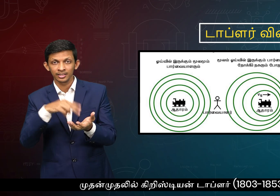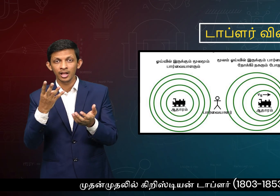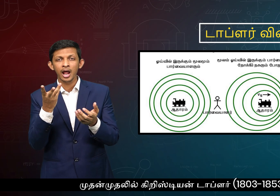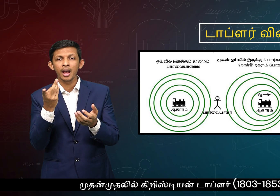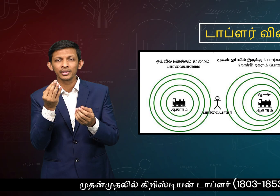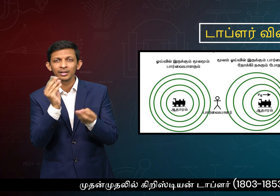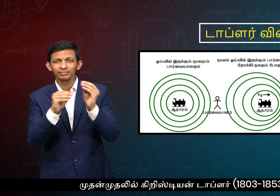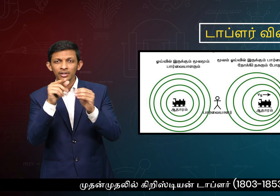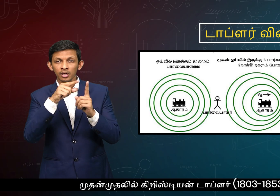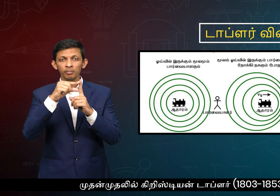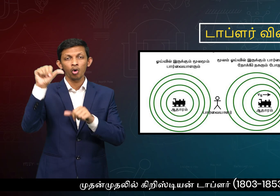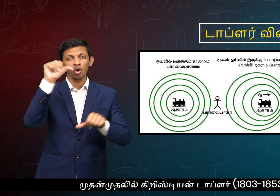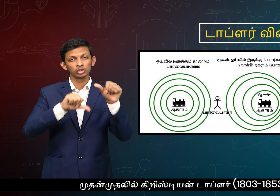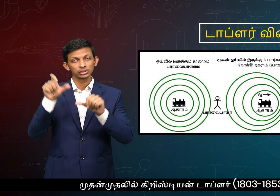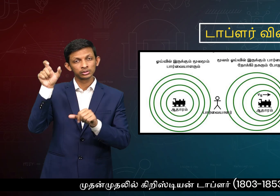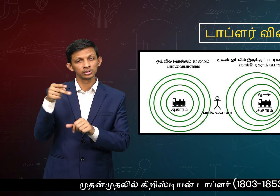முதல்